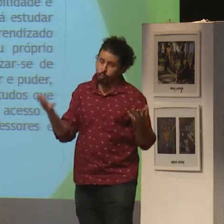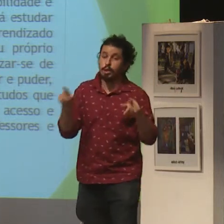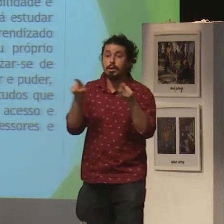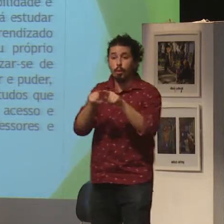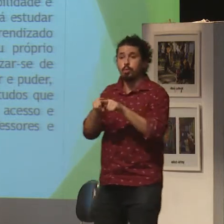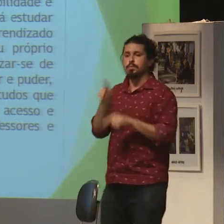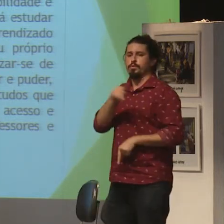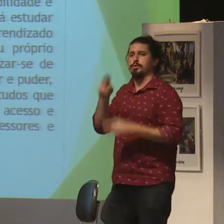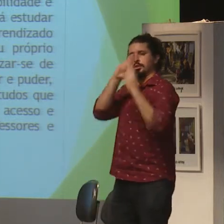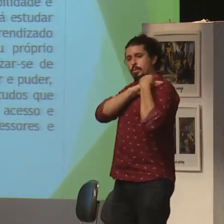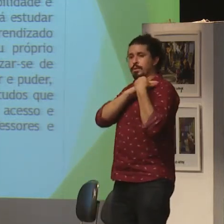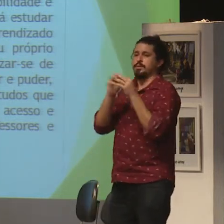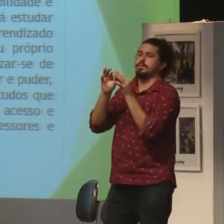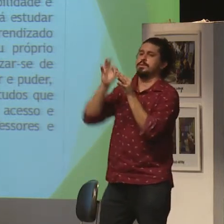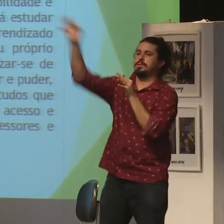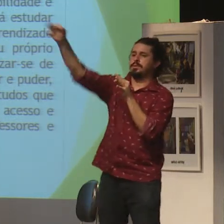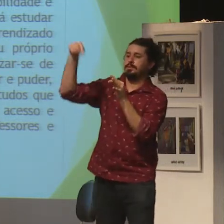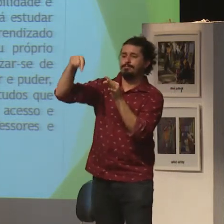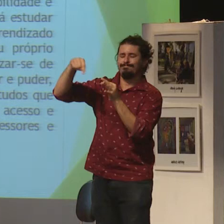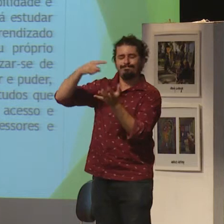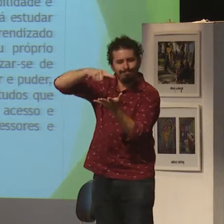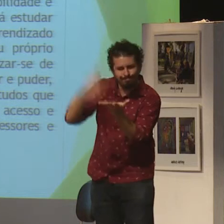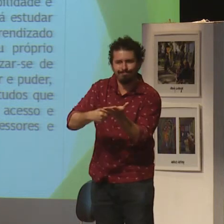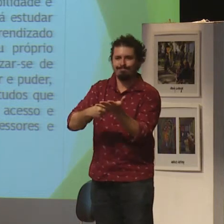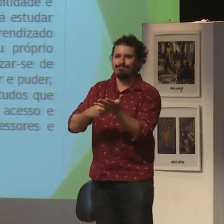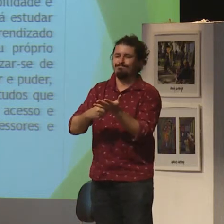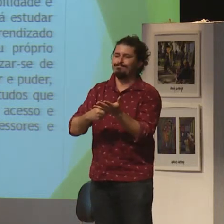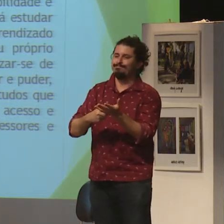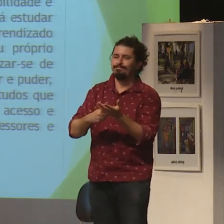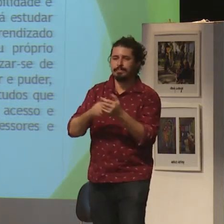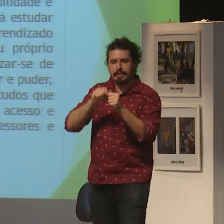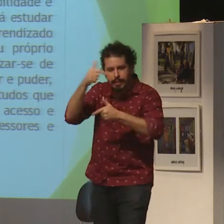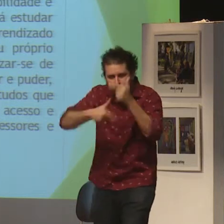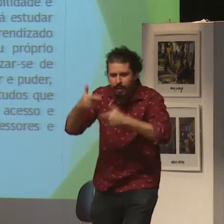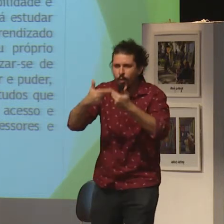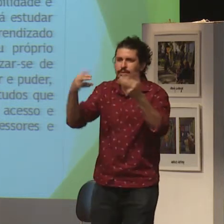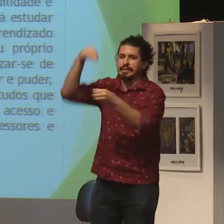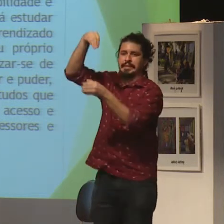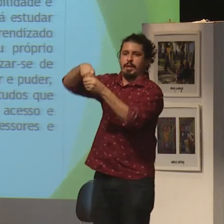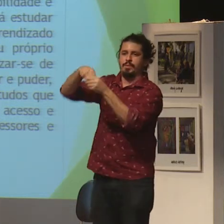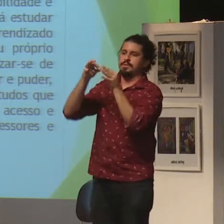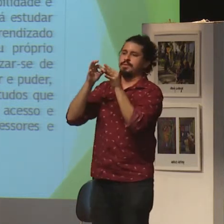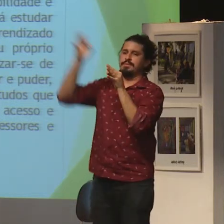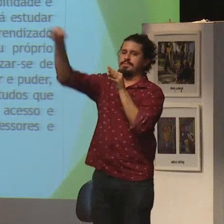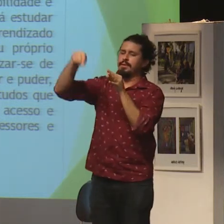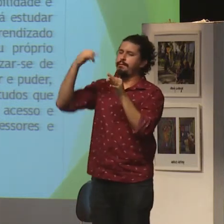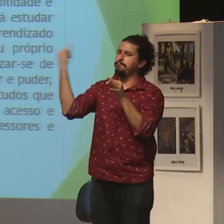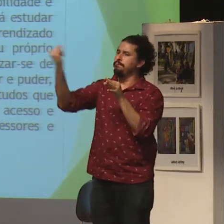responsabilidade sua, do aluno. O professor, na distância, tem um horário marcado também. Então, esse ensino à